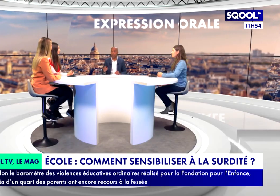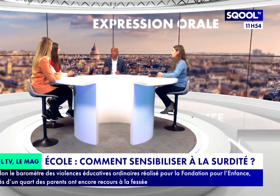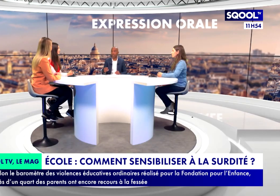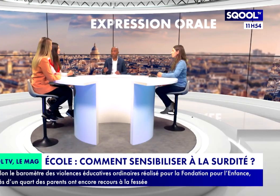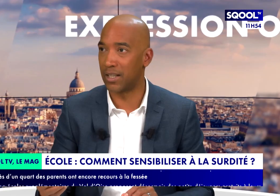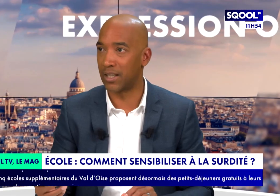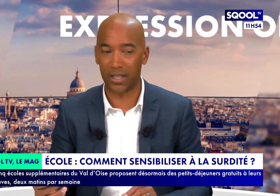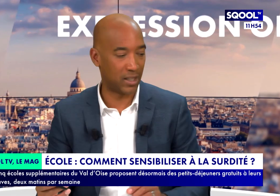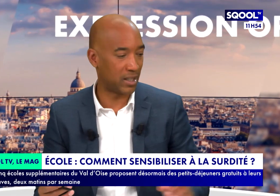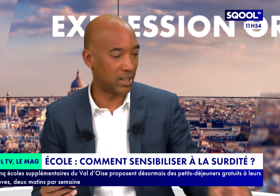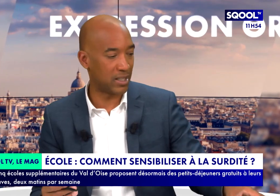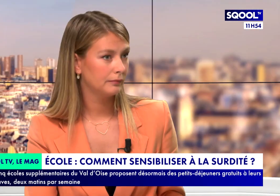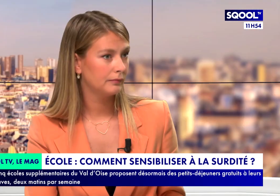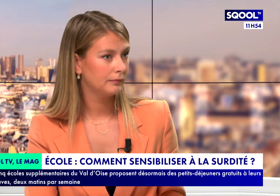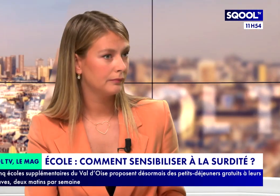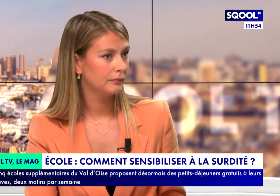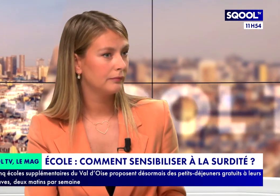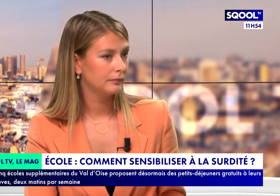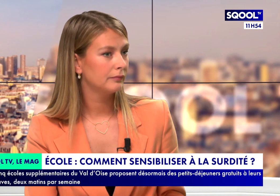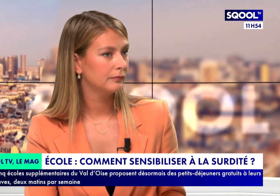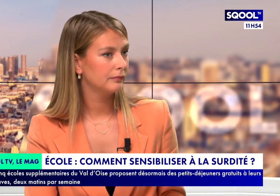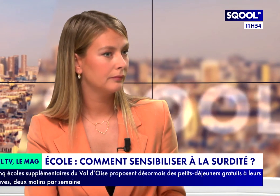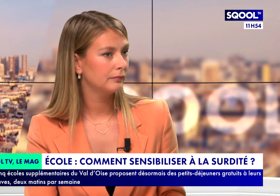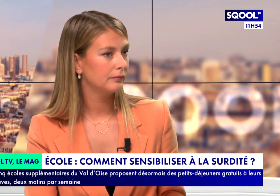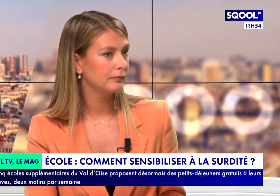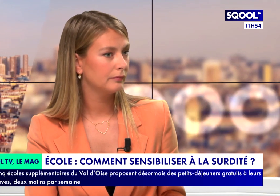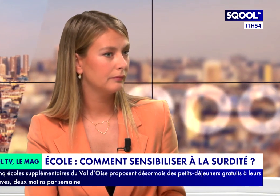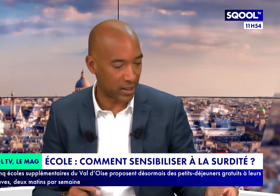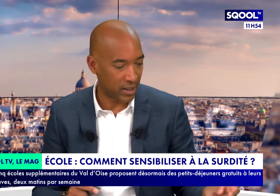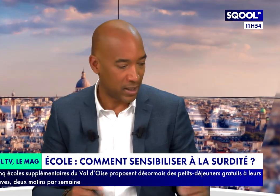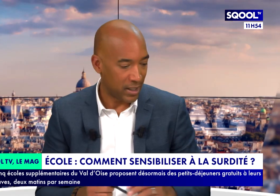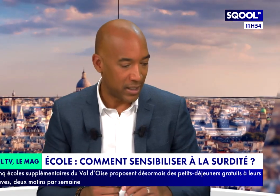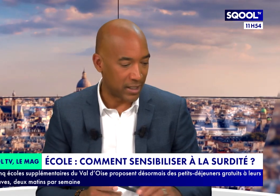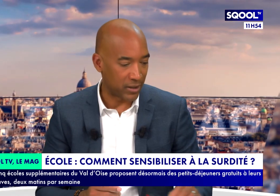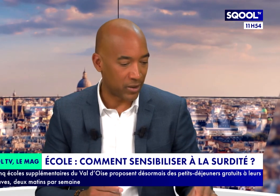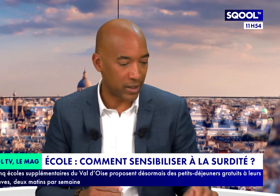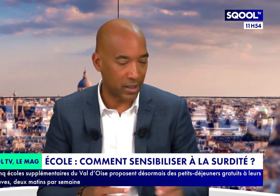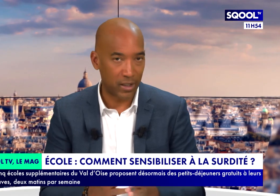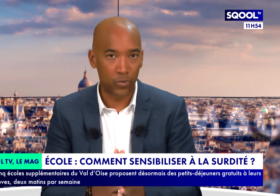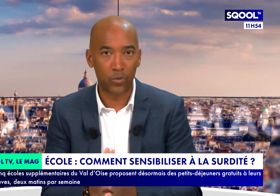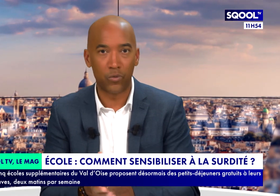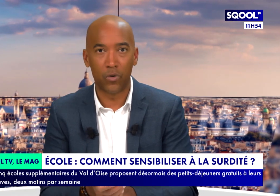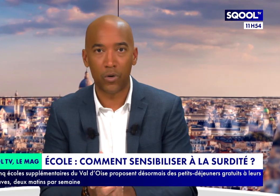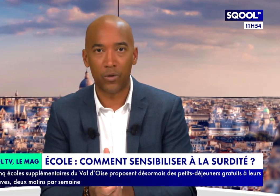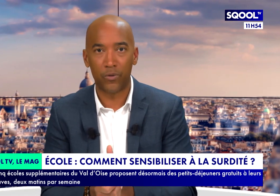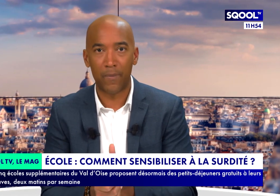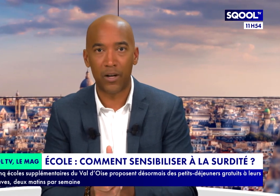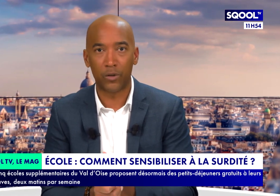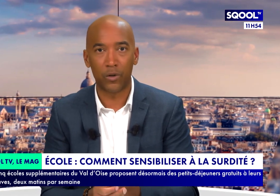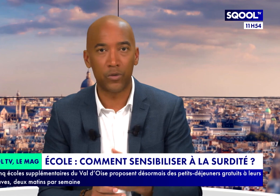des acteurs valides. Mais en tout cas, ce n pas des acteurs qui étaient sourds ou, encore une fois, malentendants. Ce